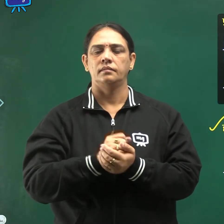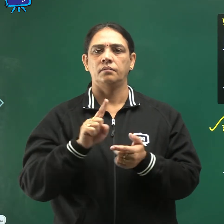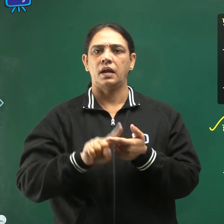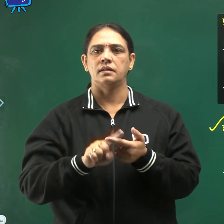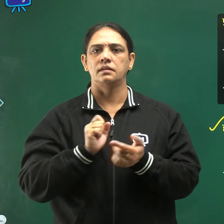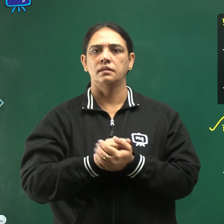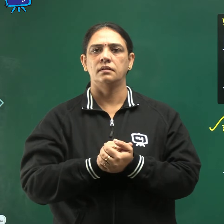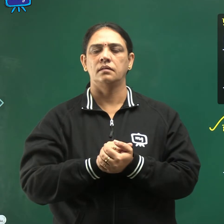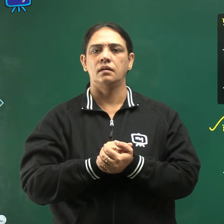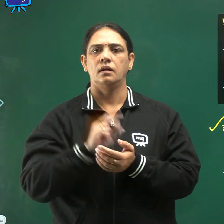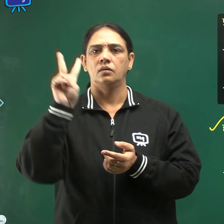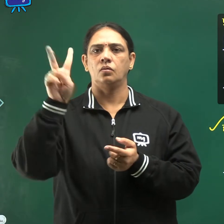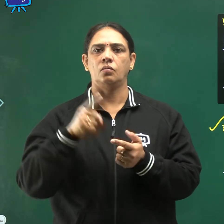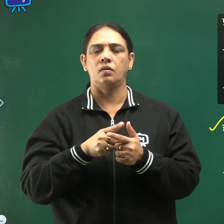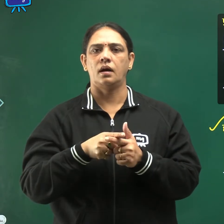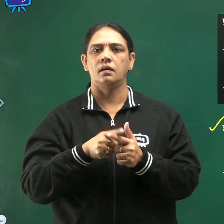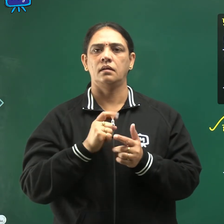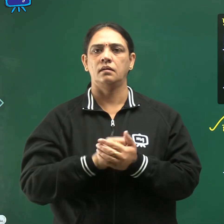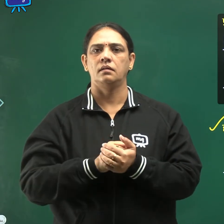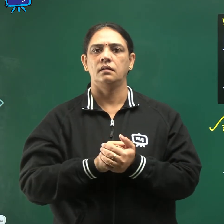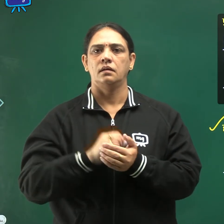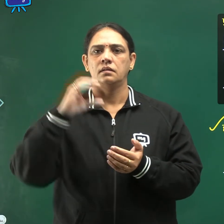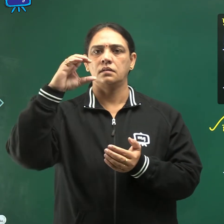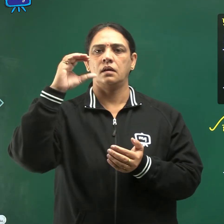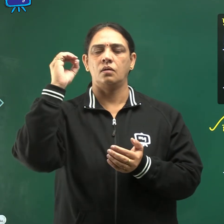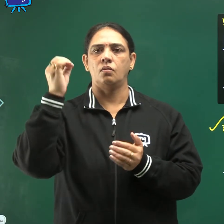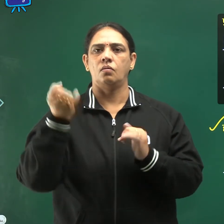प्लस 2 गुणा कॉस